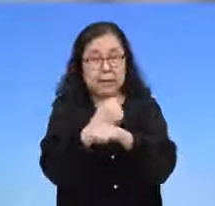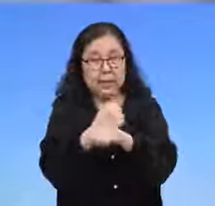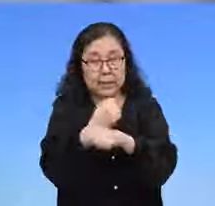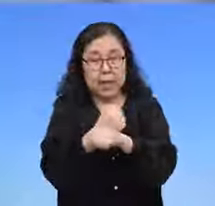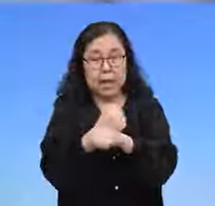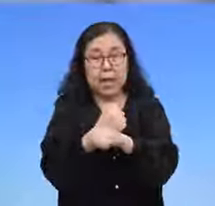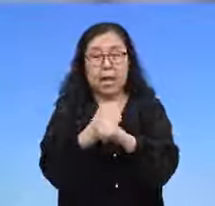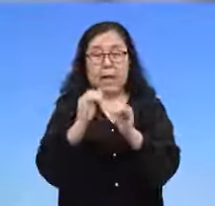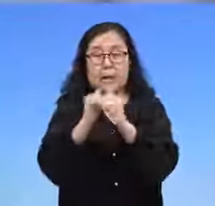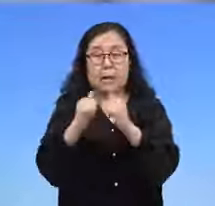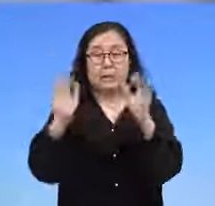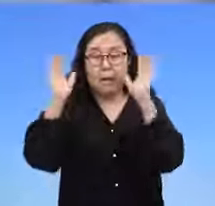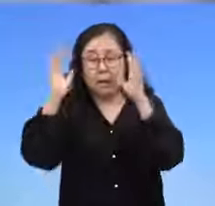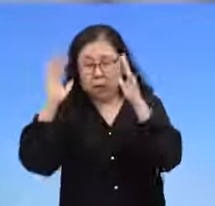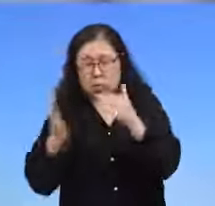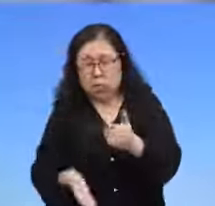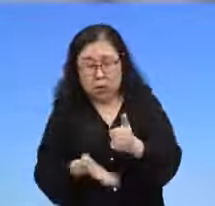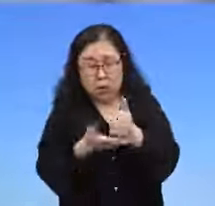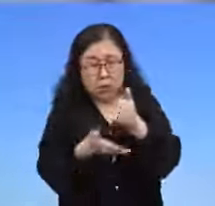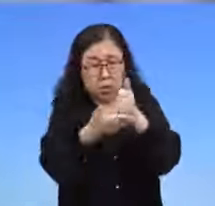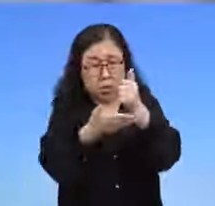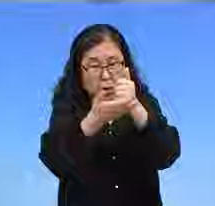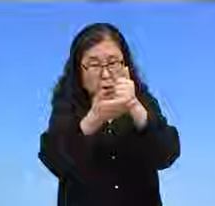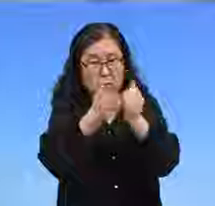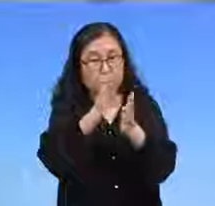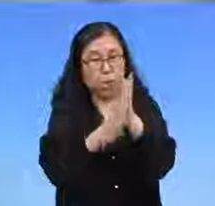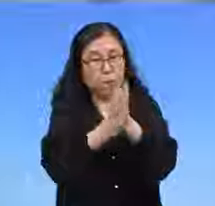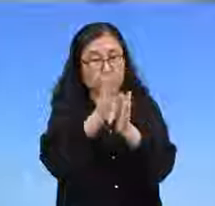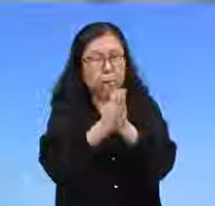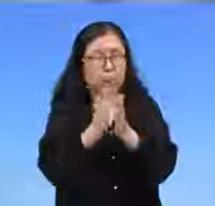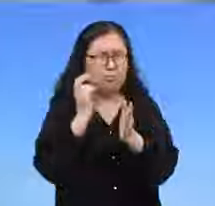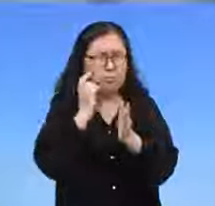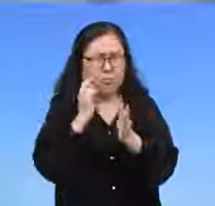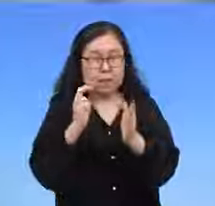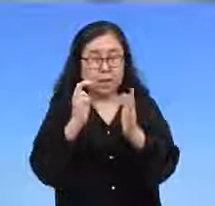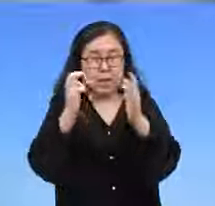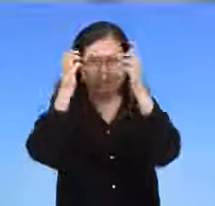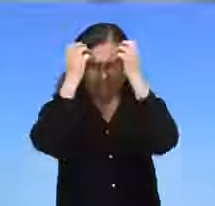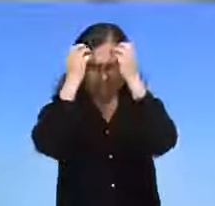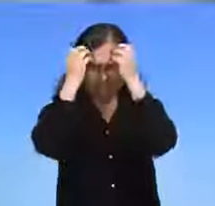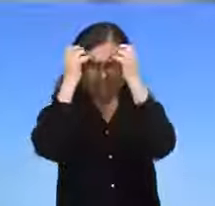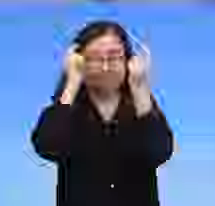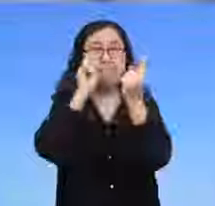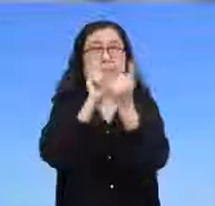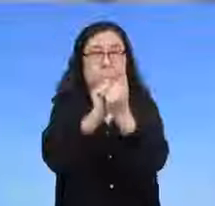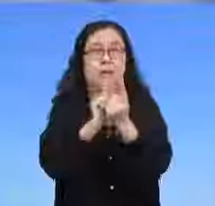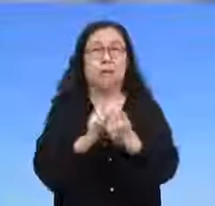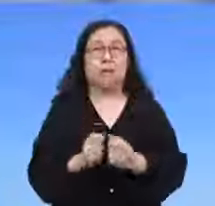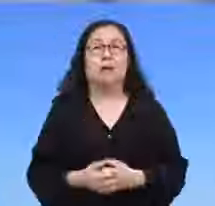없다 치더라도요, 어떻게 이런 끔찍한 고난이 찾아올 수 있느냐는 겁니다.